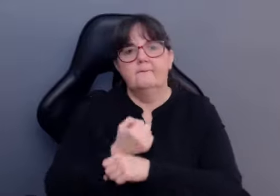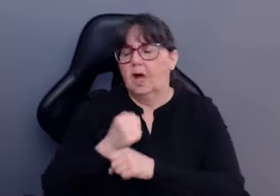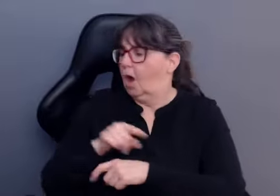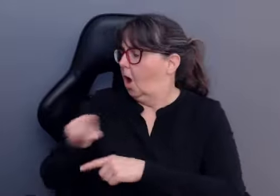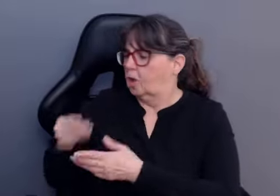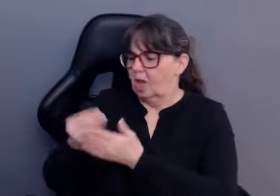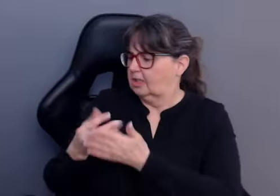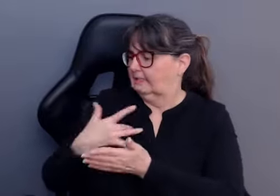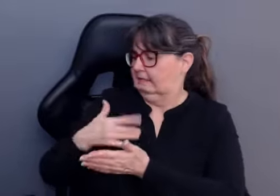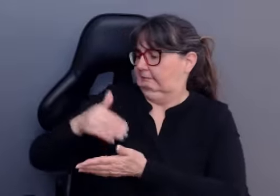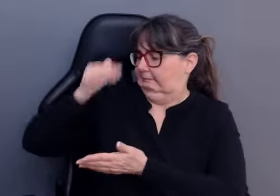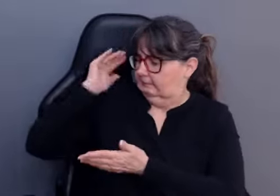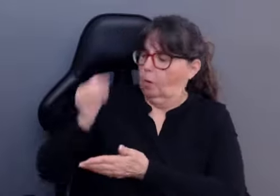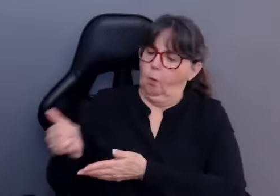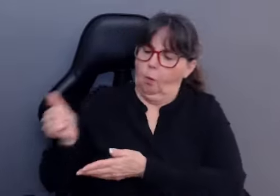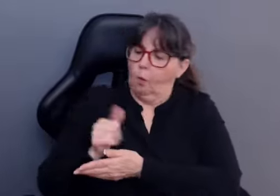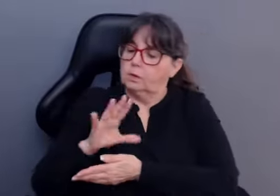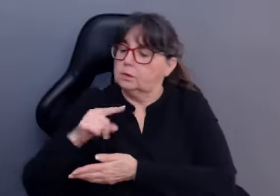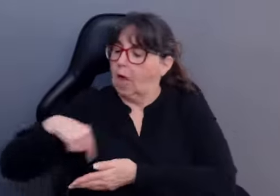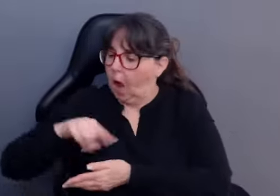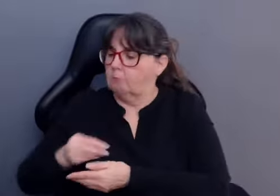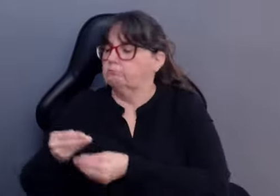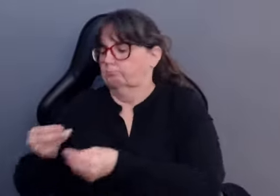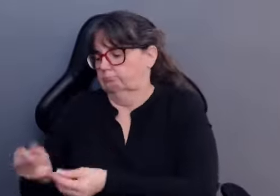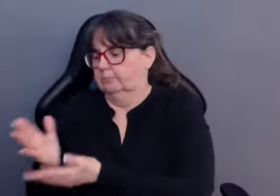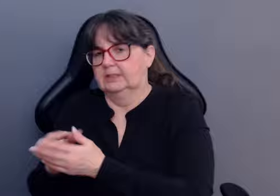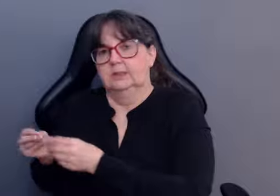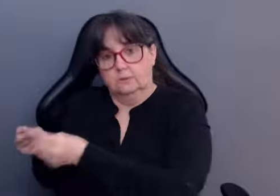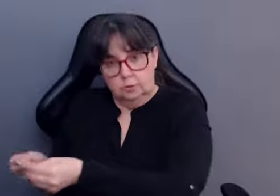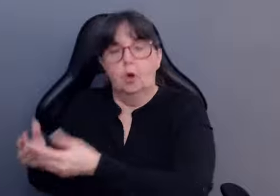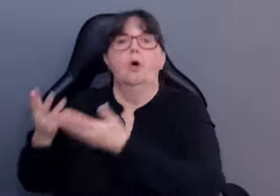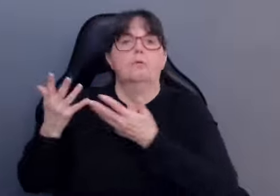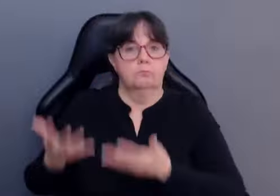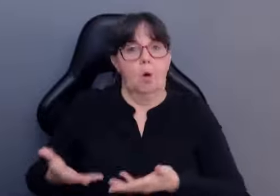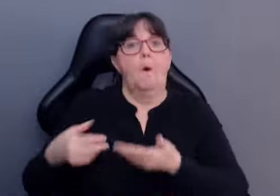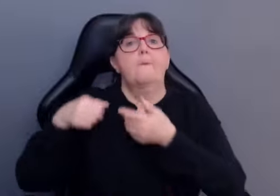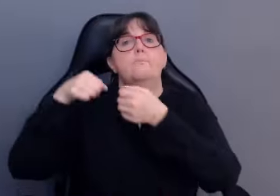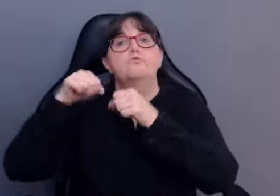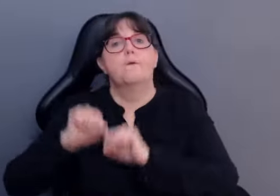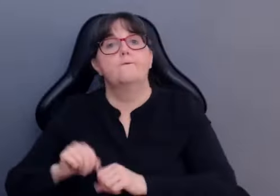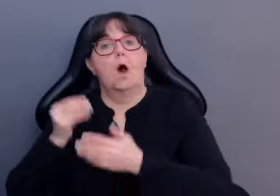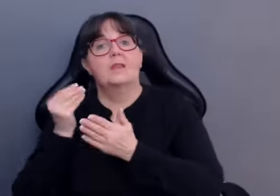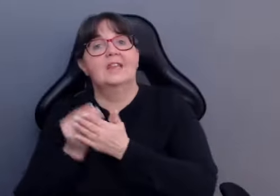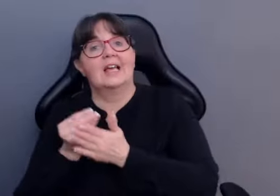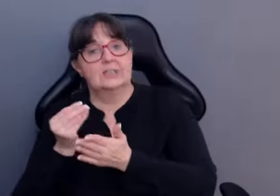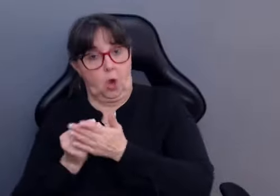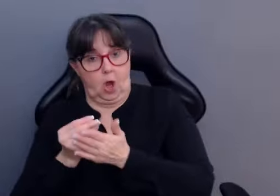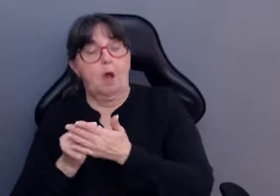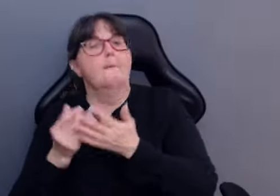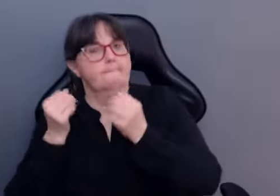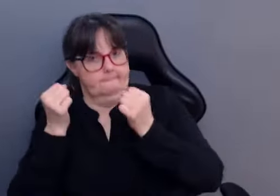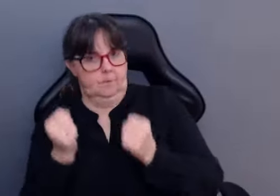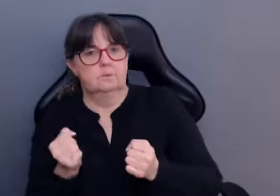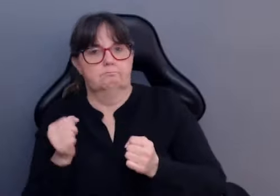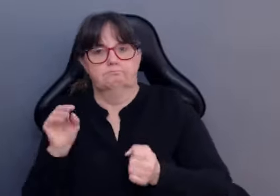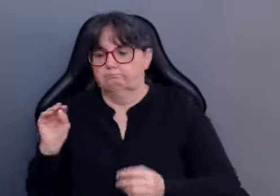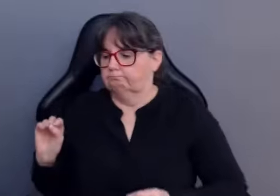fonction. L'ensemble ou une partie des pouvoirs du trésorier peut être délégué par le